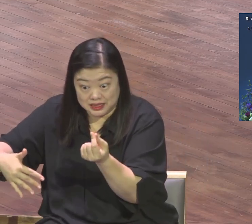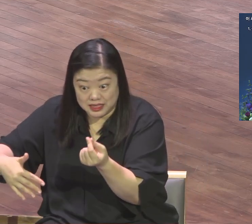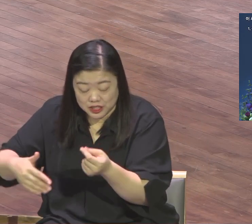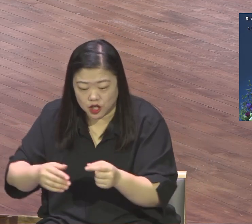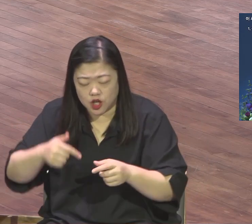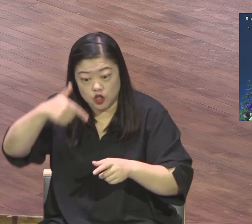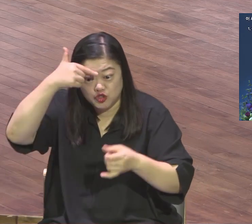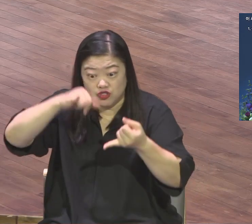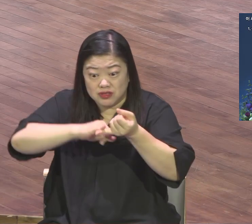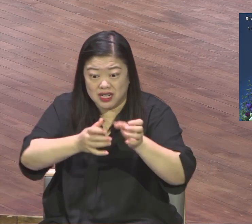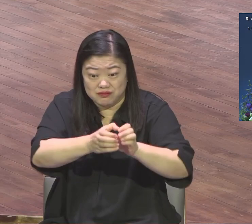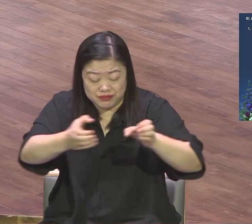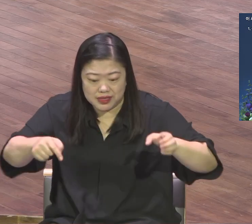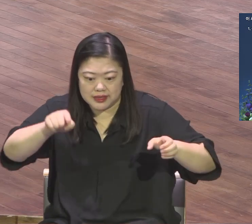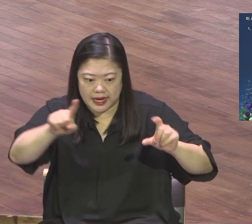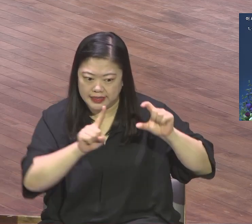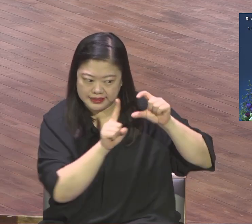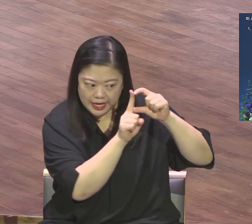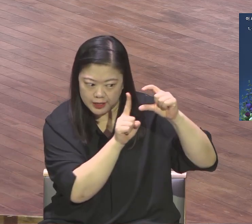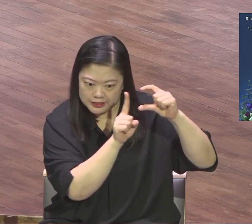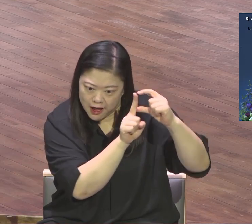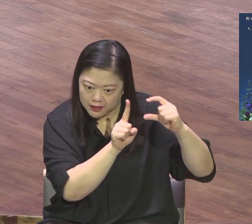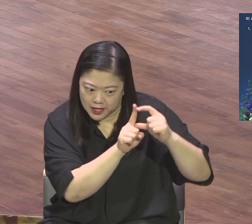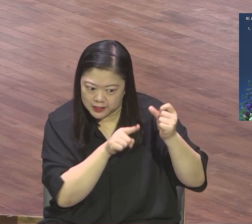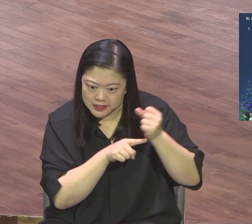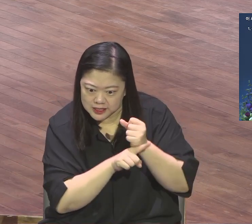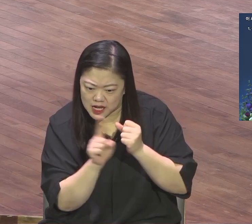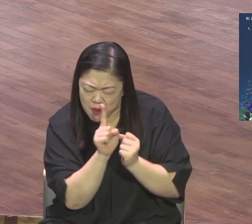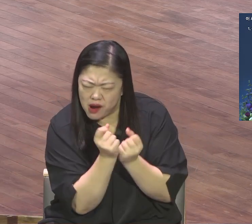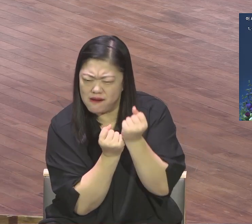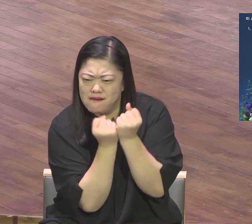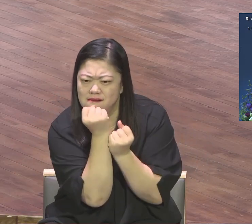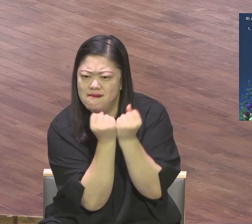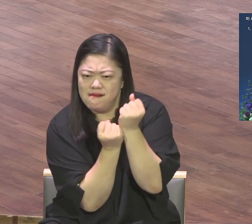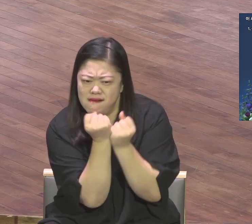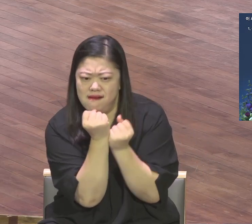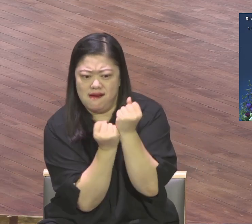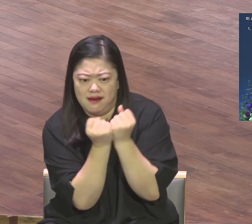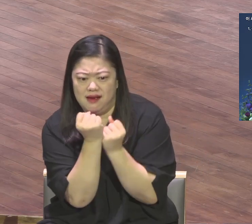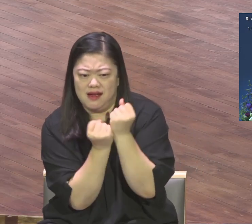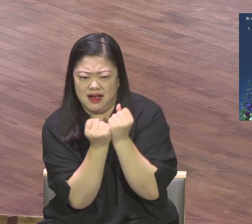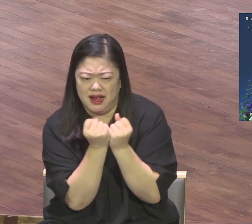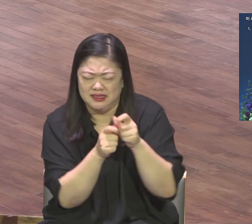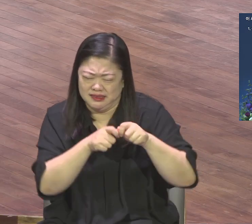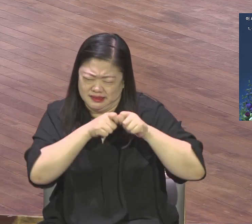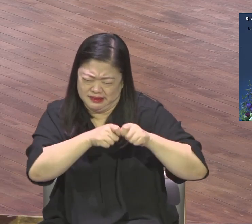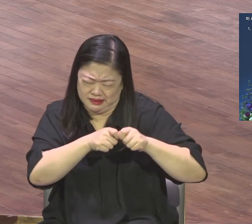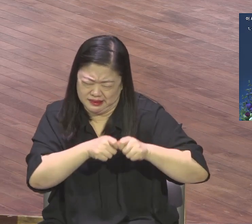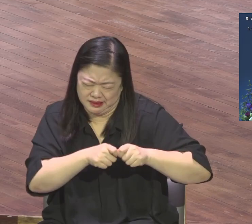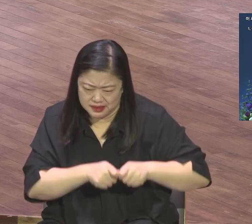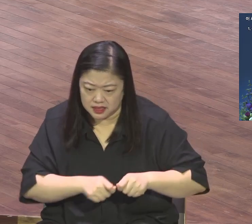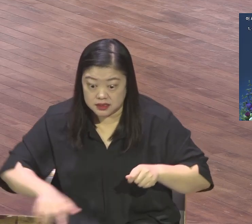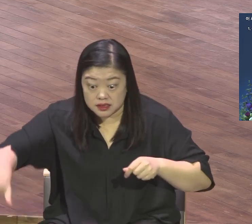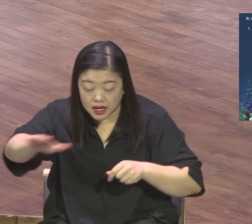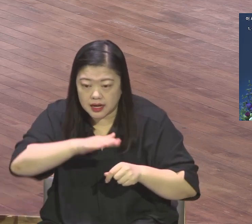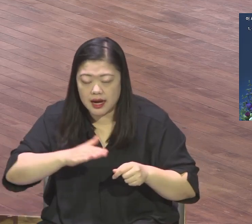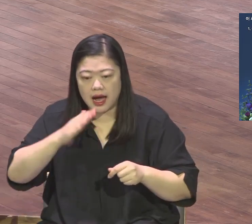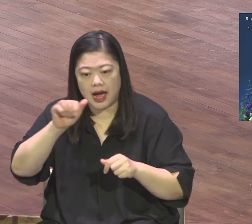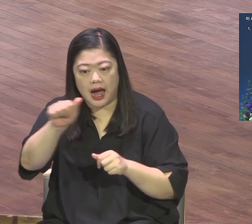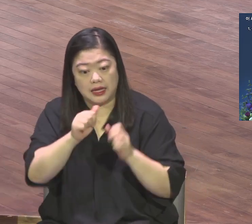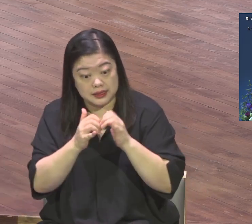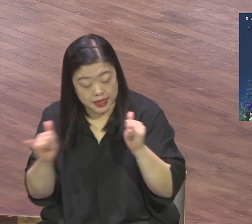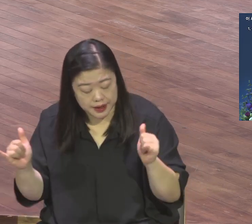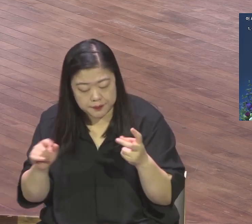동안 지속하니까 아시아에 사는 사람들은 다 주의 말씀을 듣게 되는 큰 역사가 일어났다.